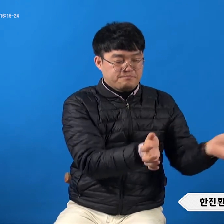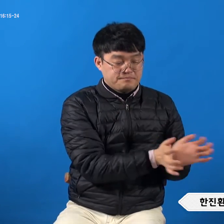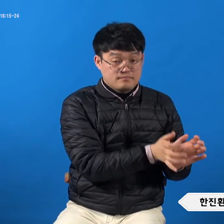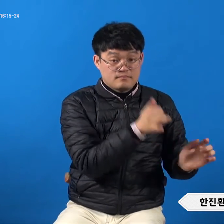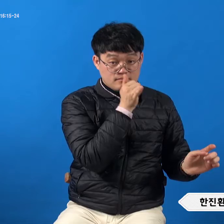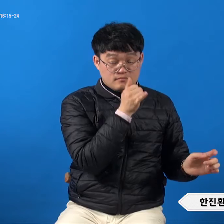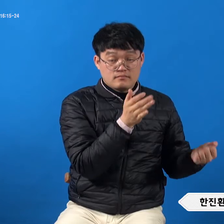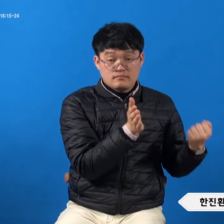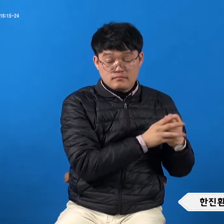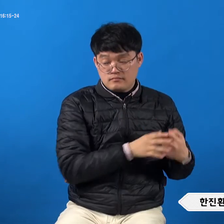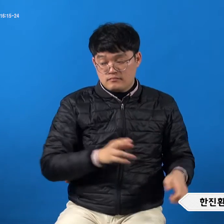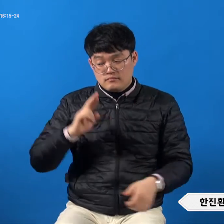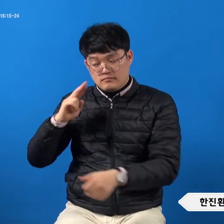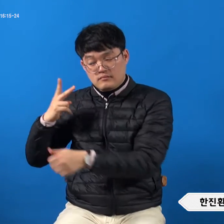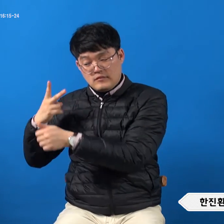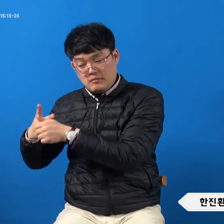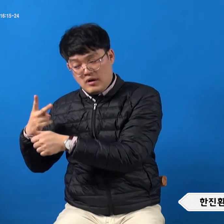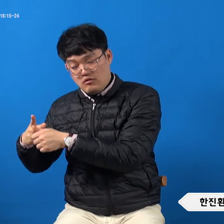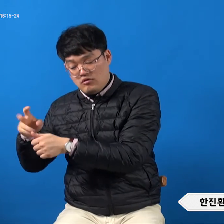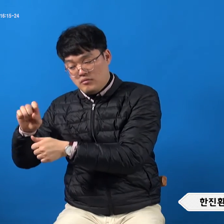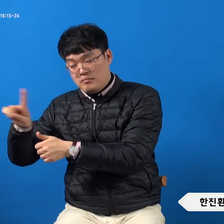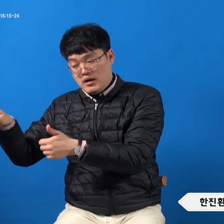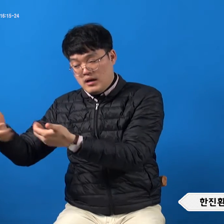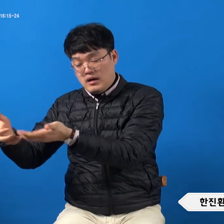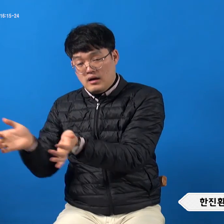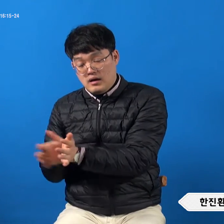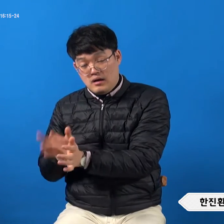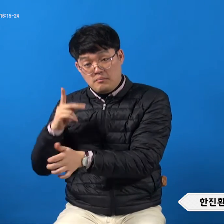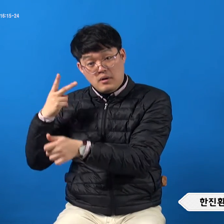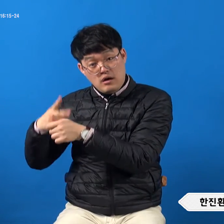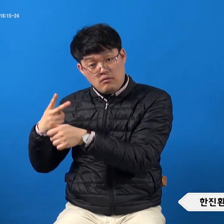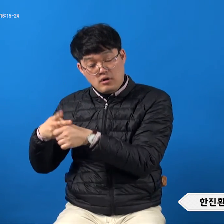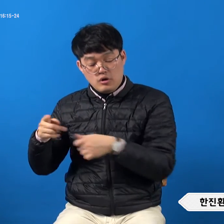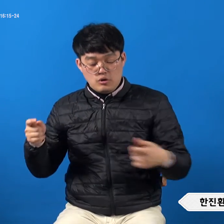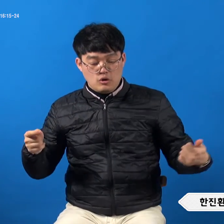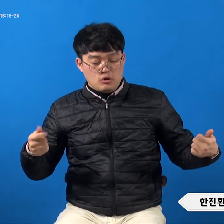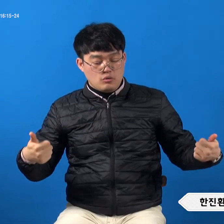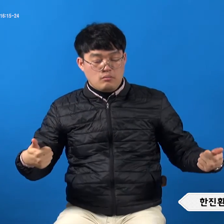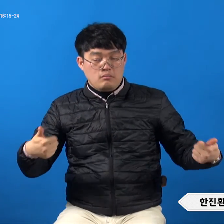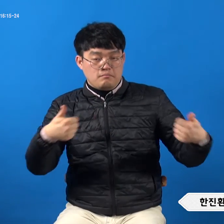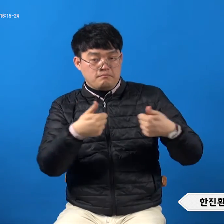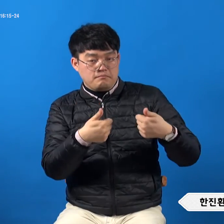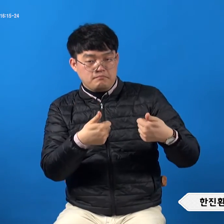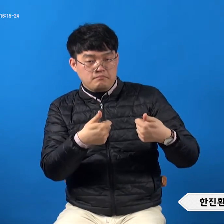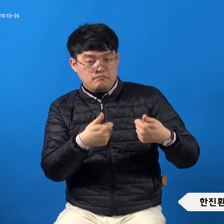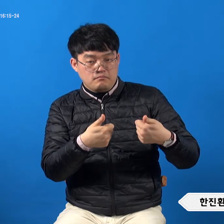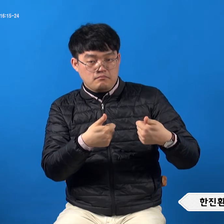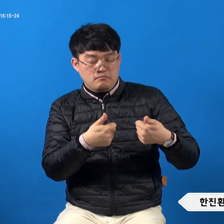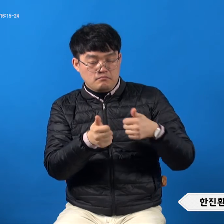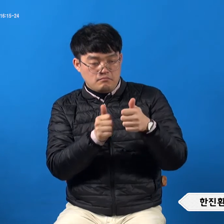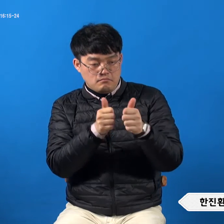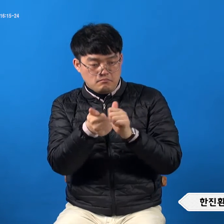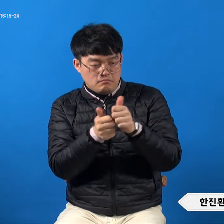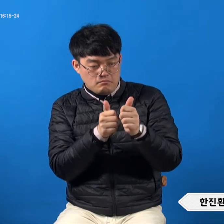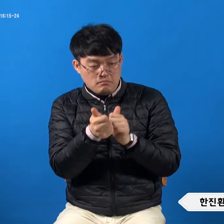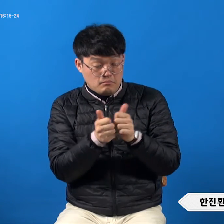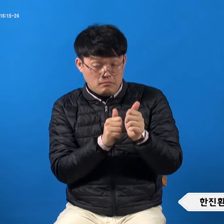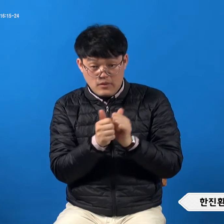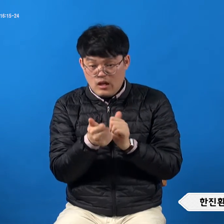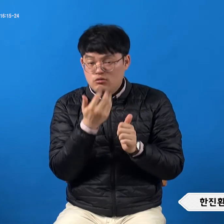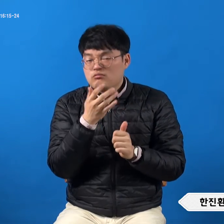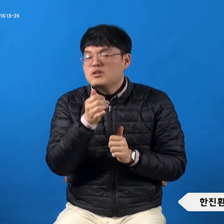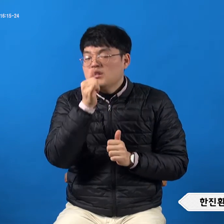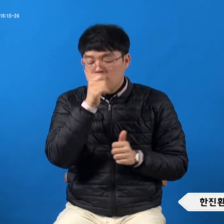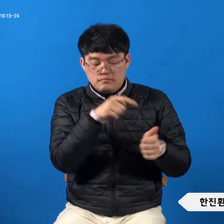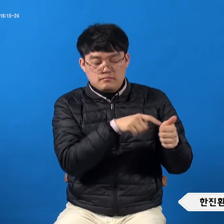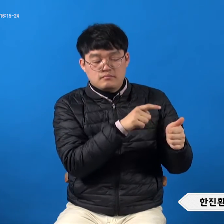바울 사도와는 긴장 관계를 이룰 수 있는 그런 관계입니다. 경쟁 구도를 이룰